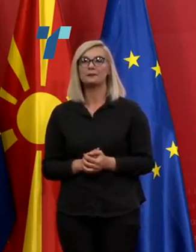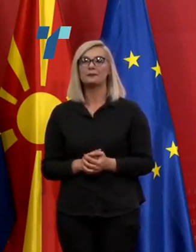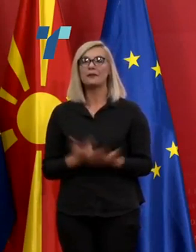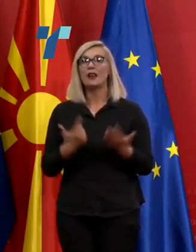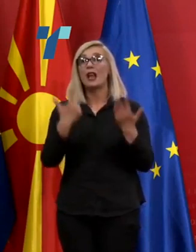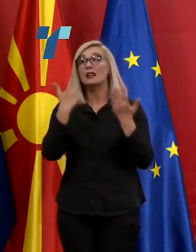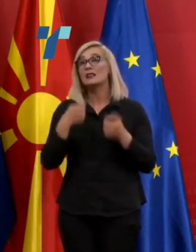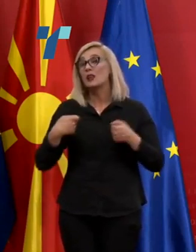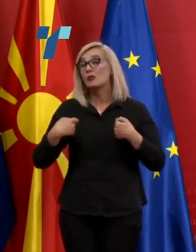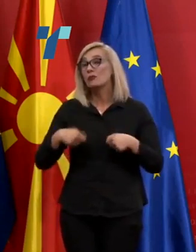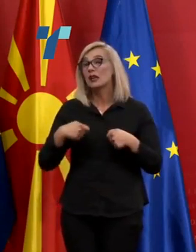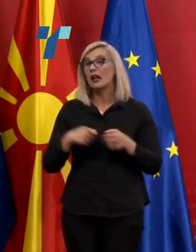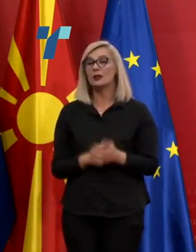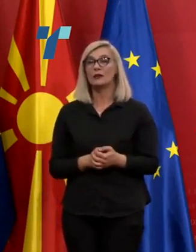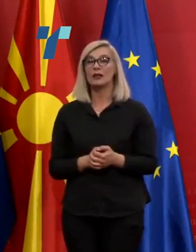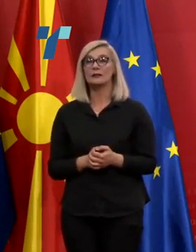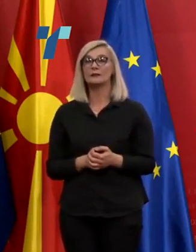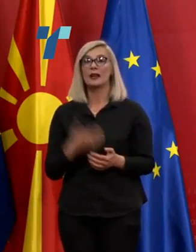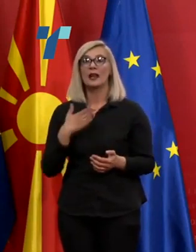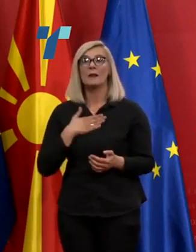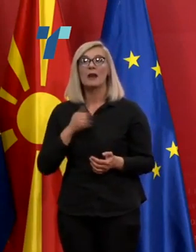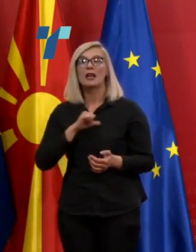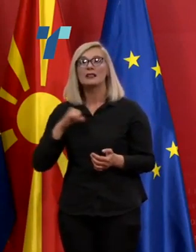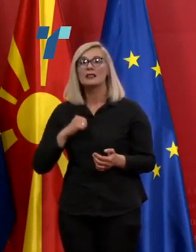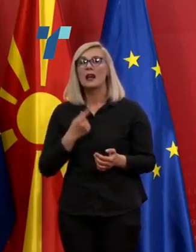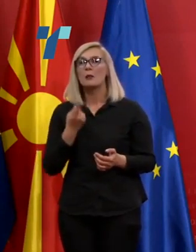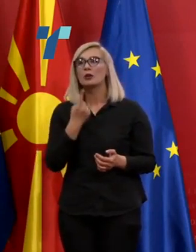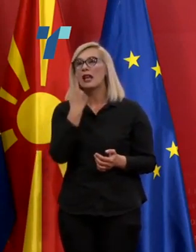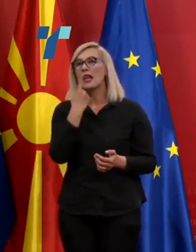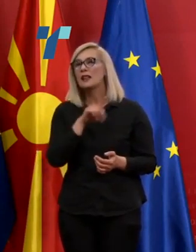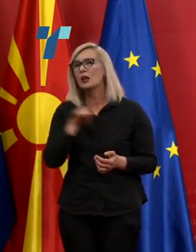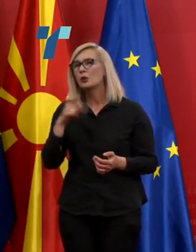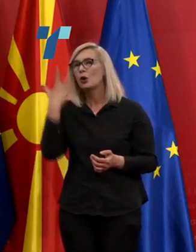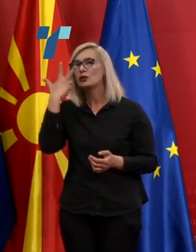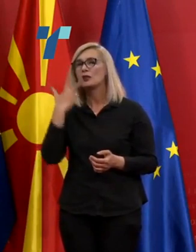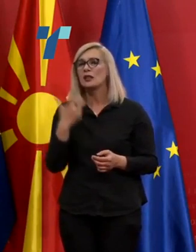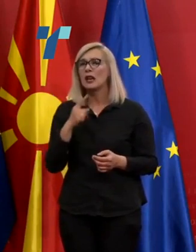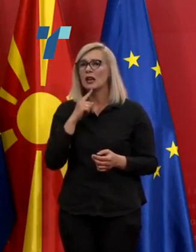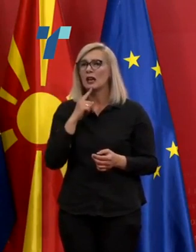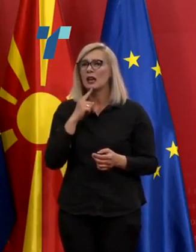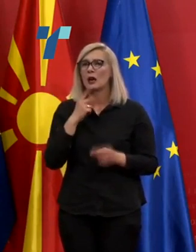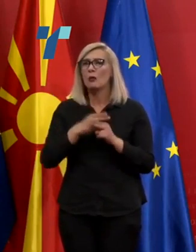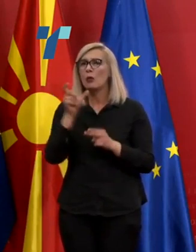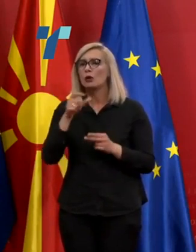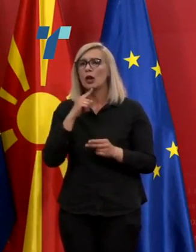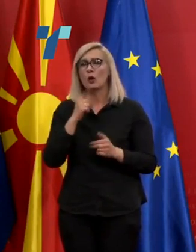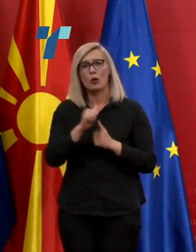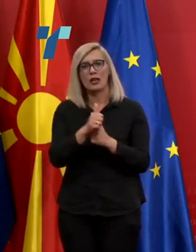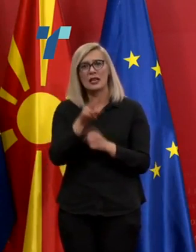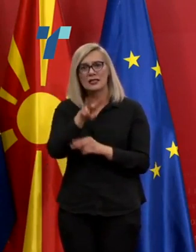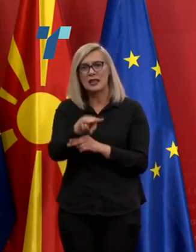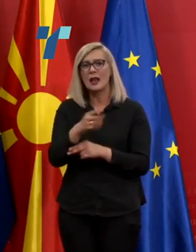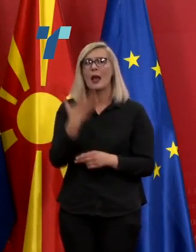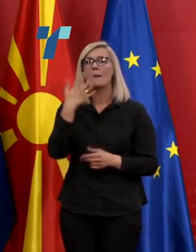7 градови има само од 1 до 3 пациенти кои што ги следиме. Во 5